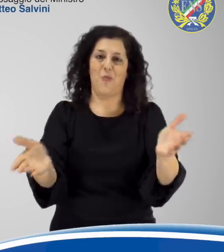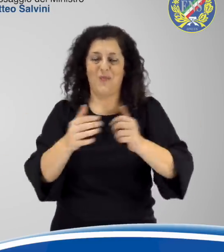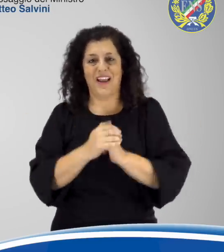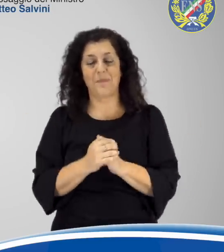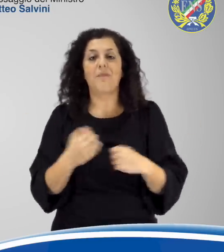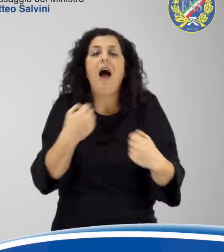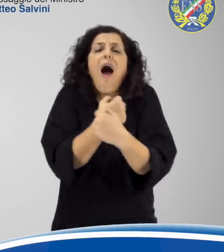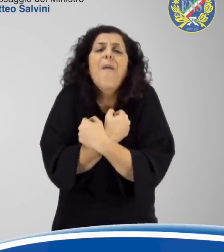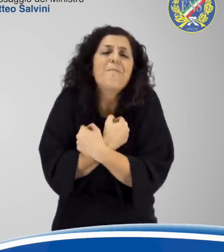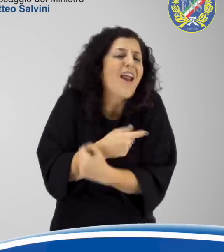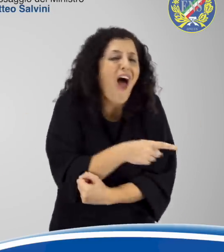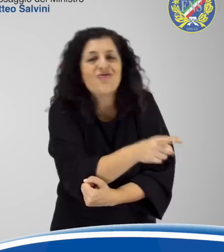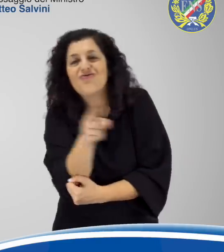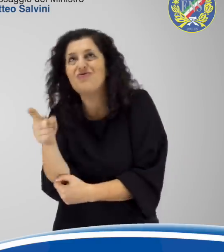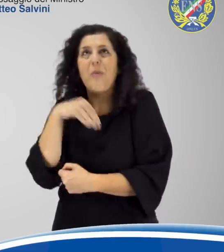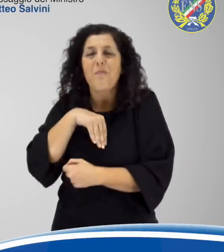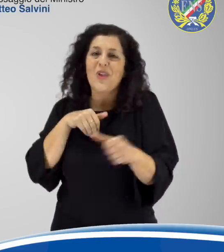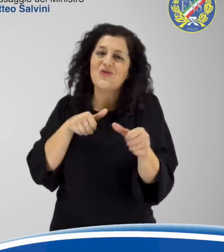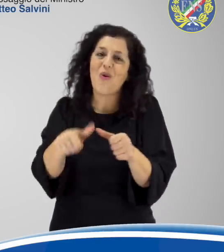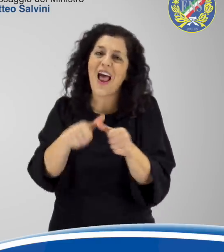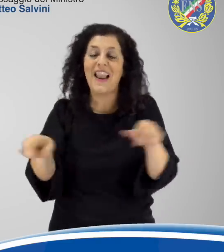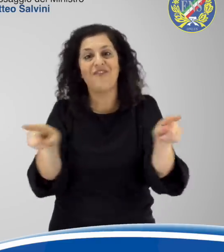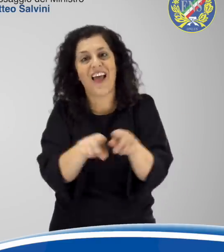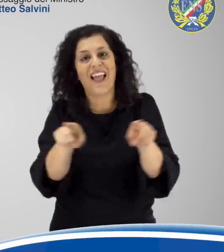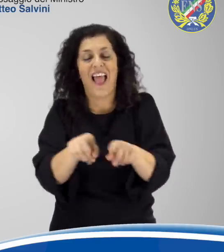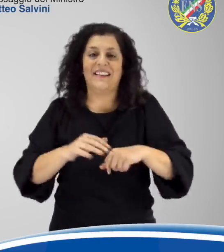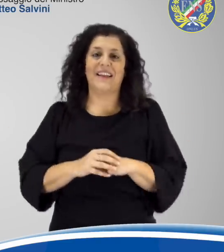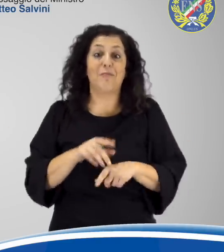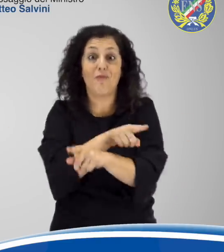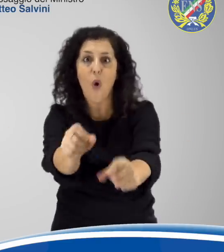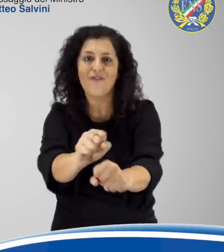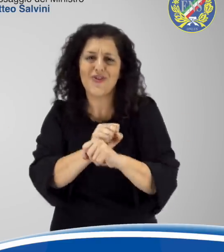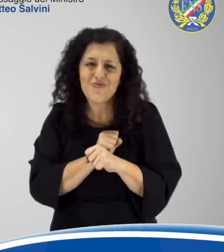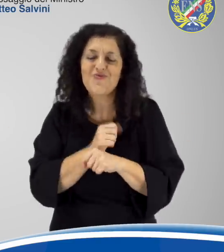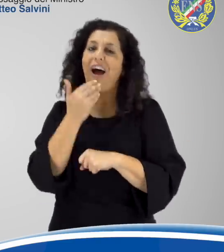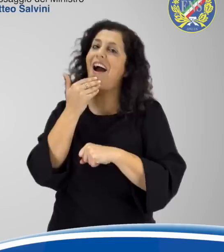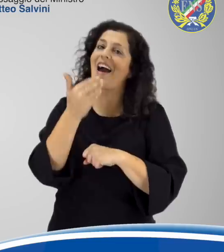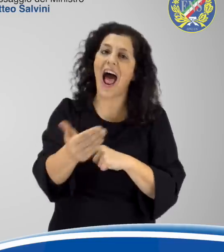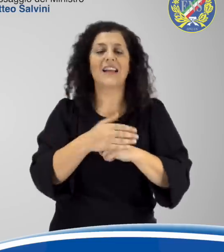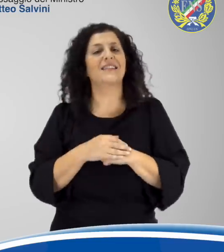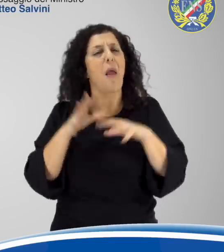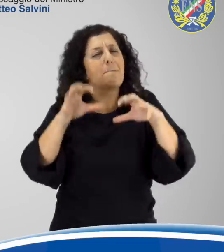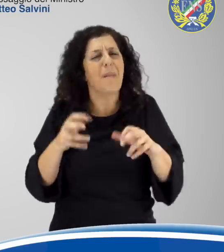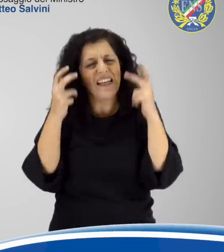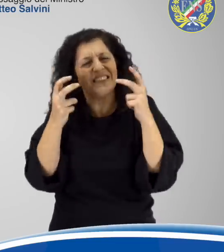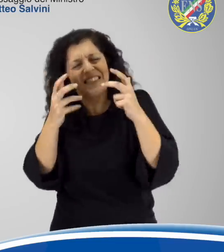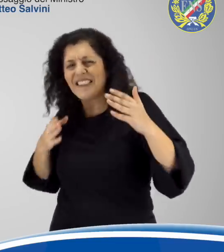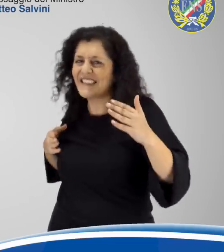come se foste sorelle e fratelli, grazie per la fiducia e il mio impegno totale è essere il prima possibile in mezzo a